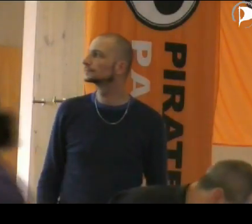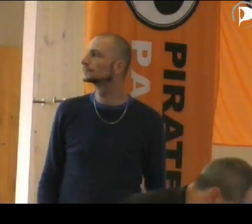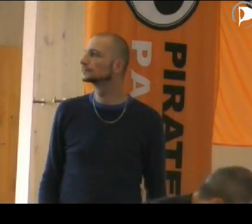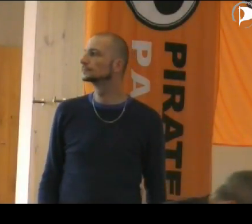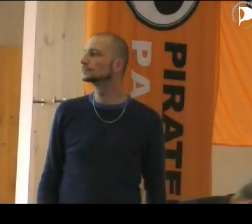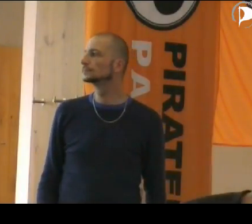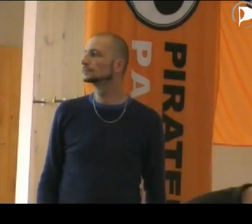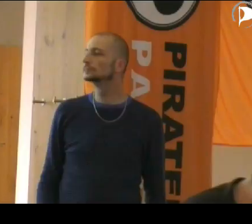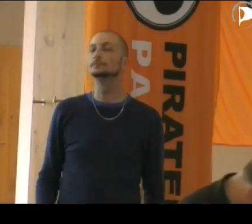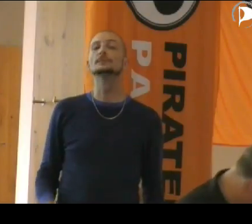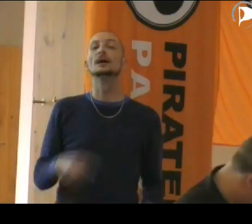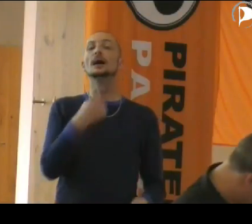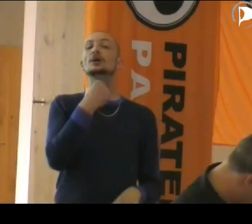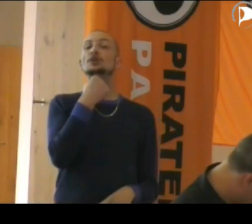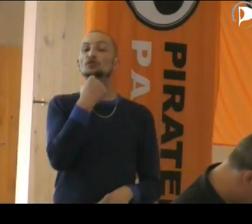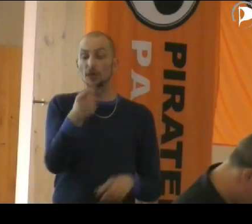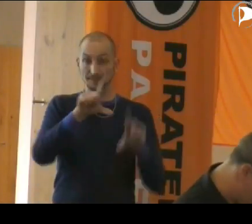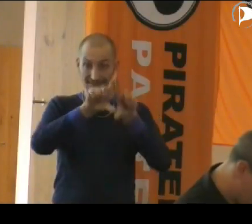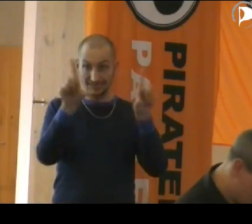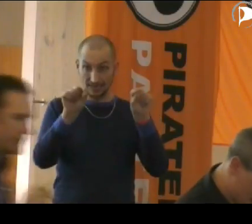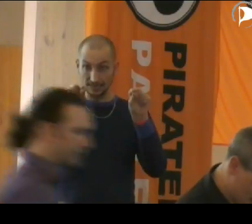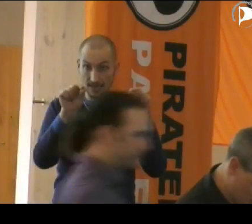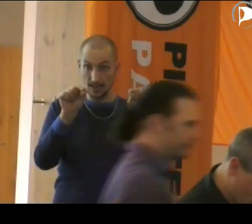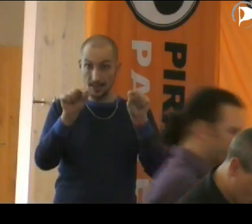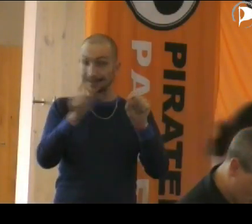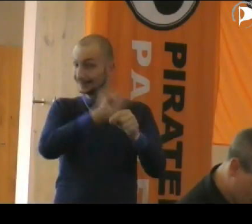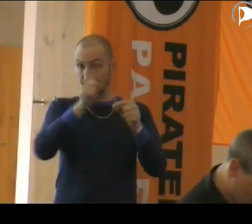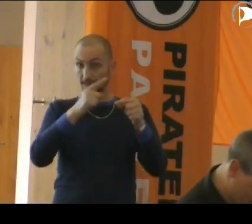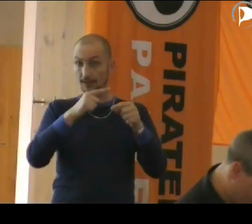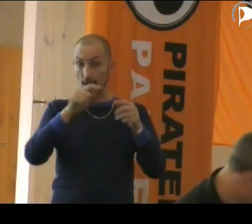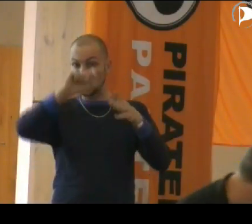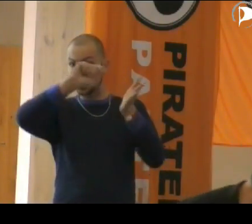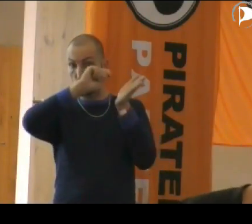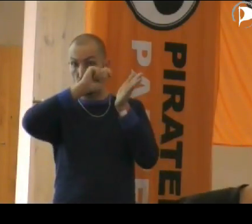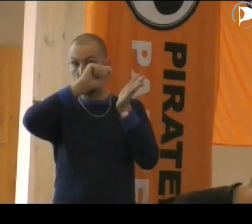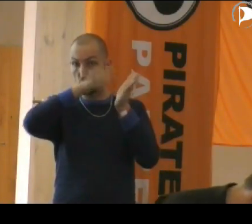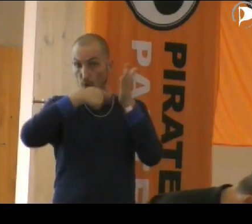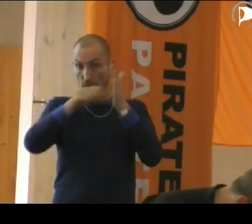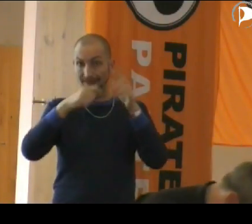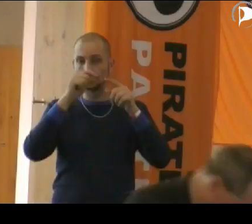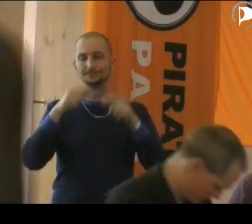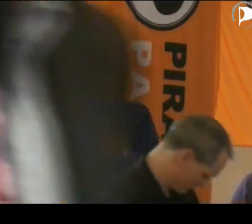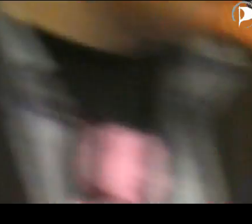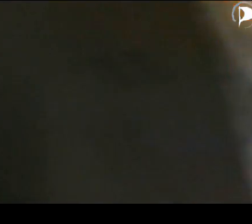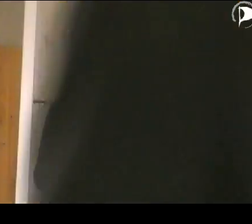bestimmt nicht aber noch nicht